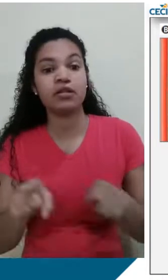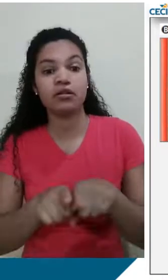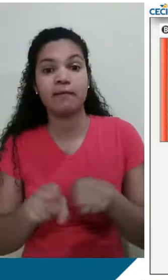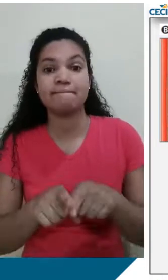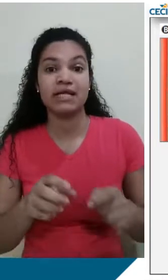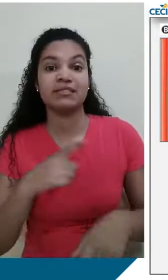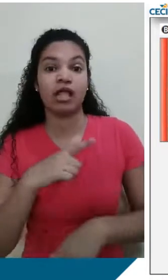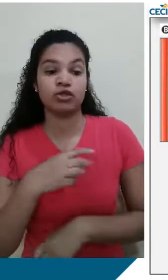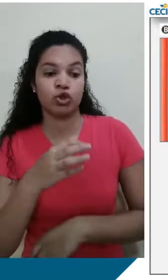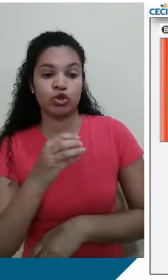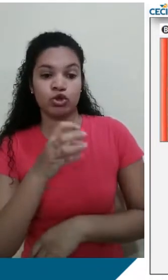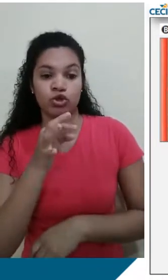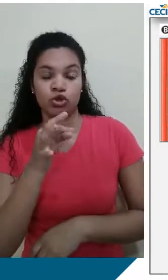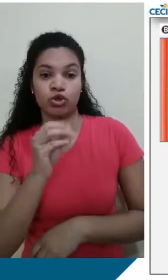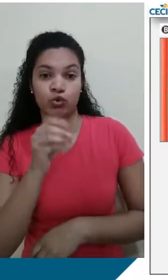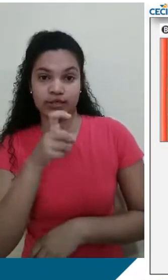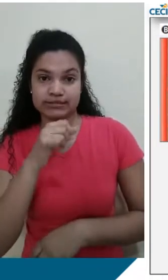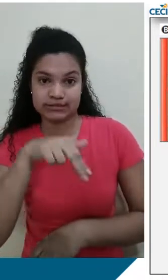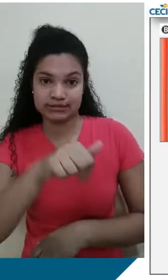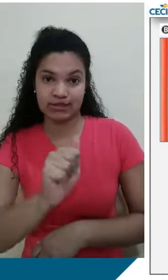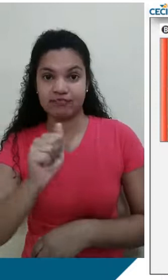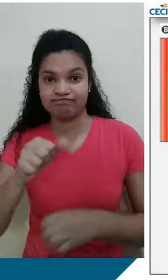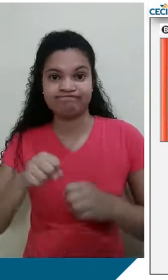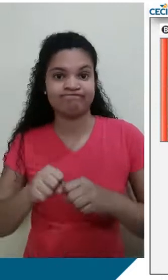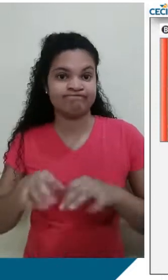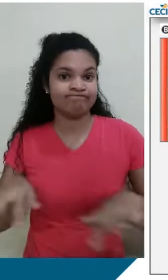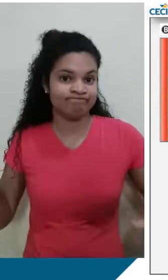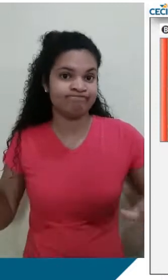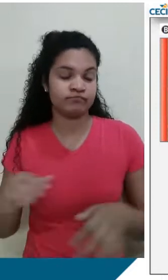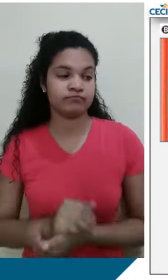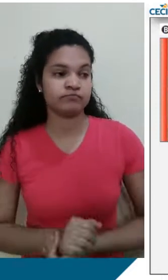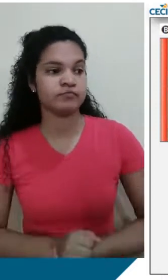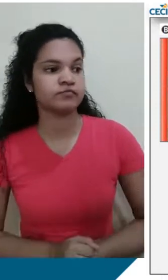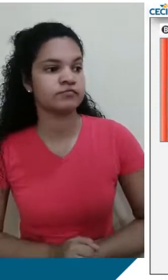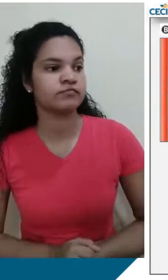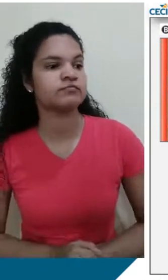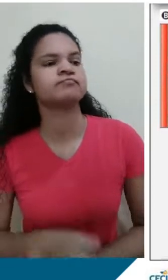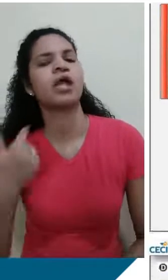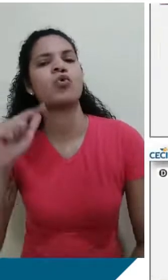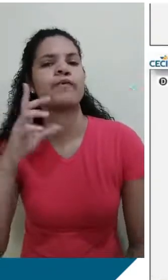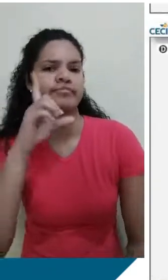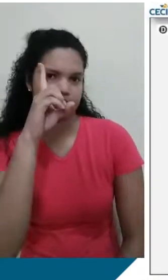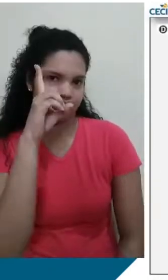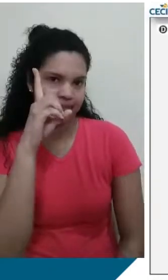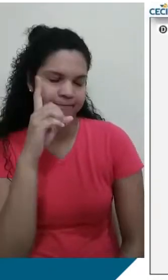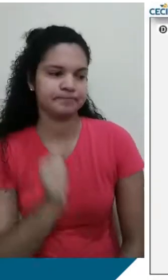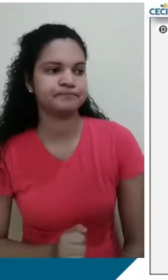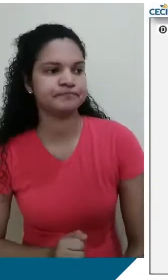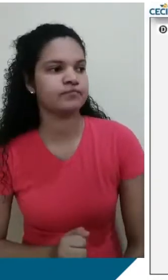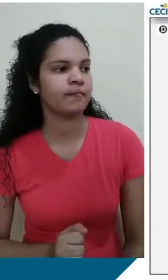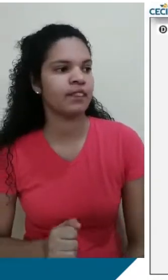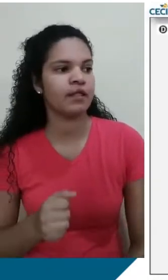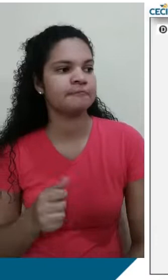por determinados organismos, como, por exemplo, determinadas bactérias. A alternativa D traz a ideia